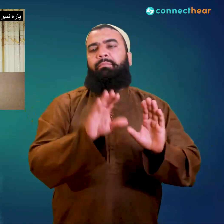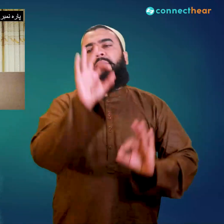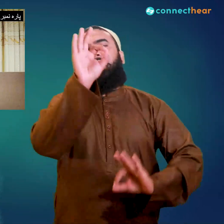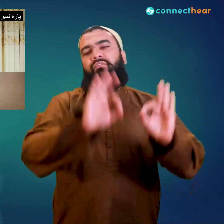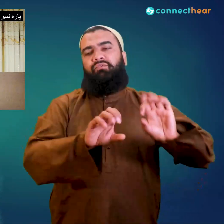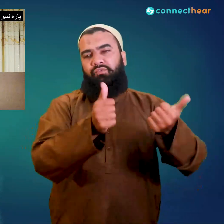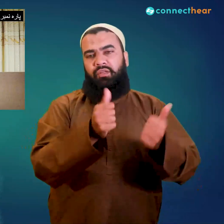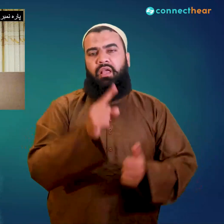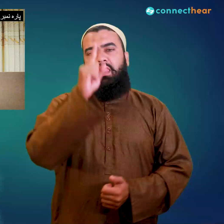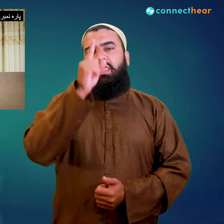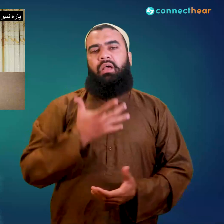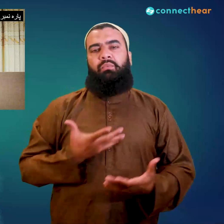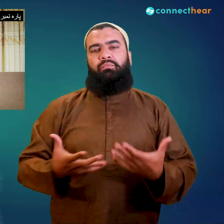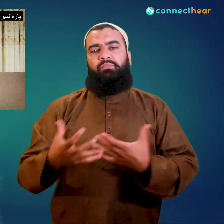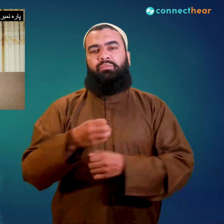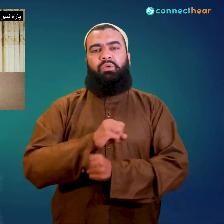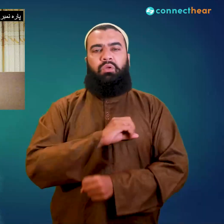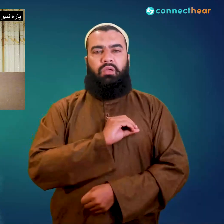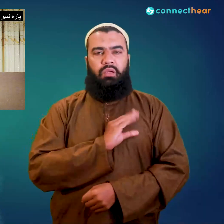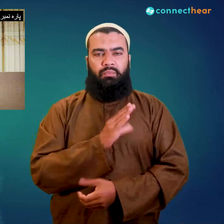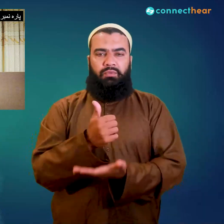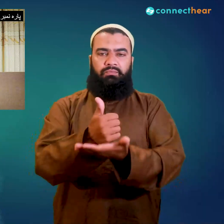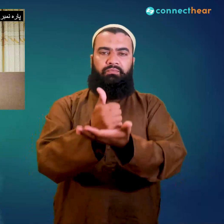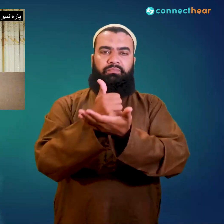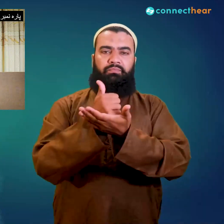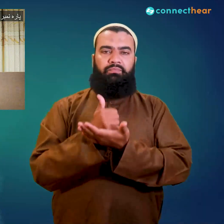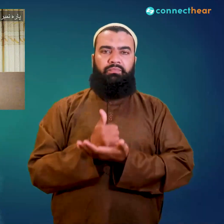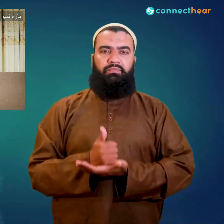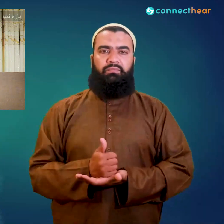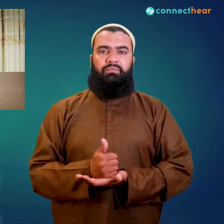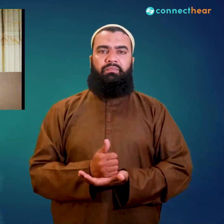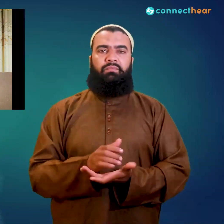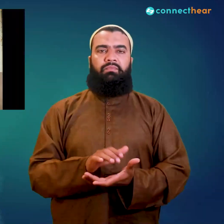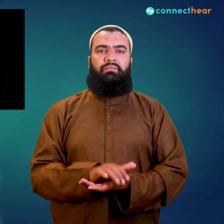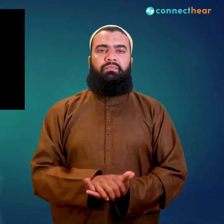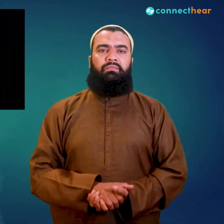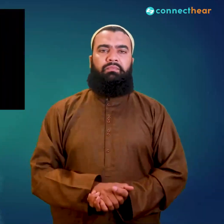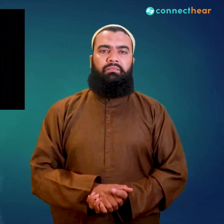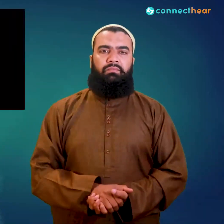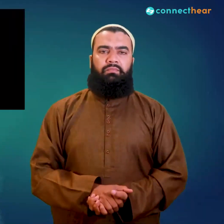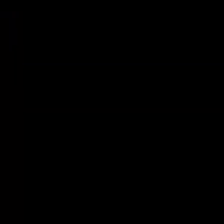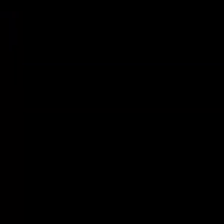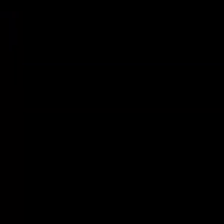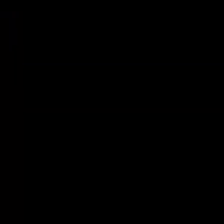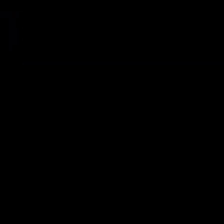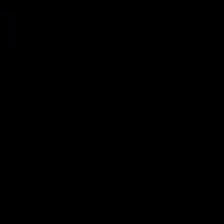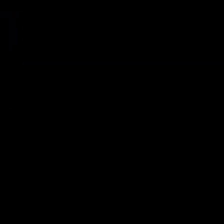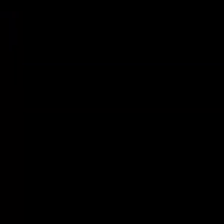مکمل ہوا۔ وآخر دعوانا ان الحمد للہ رب العالمین۔